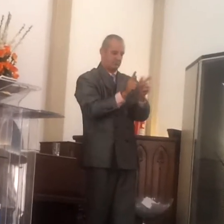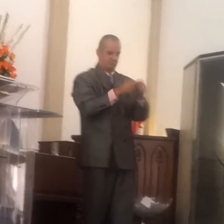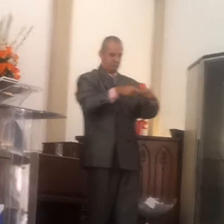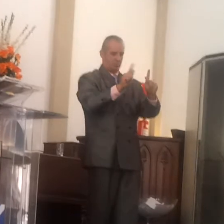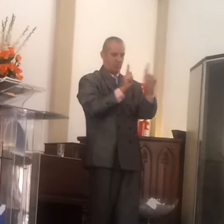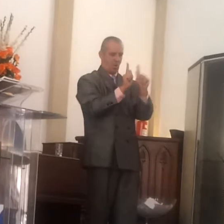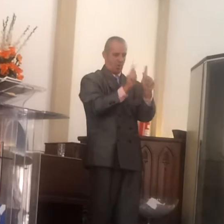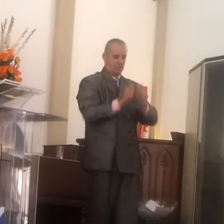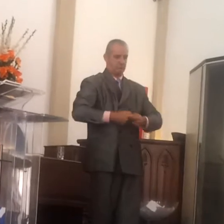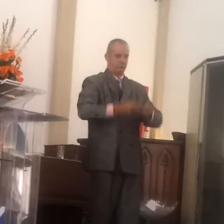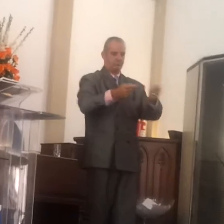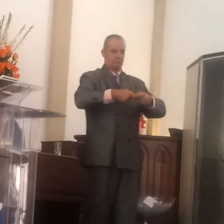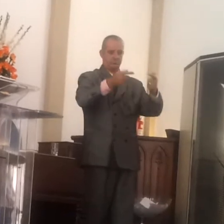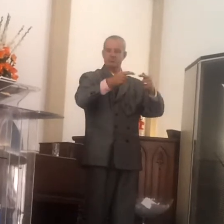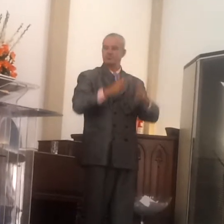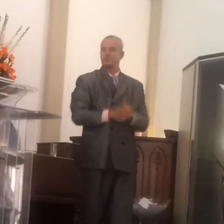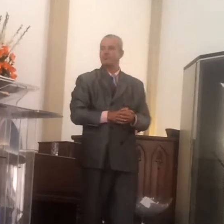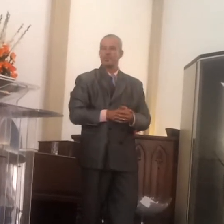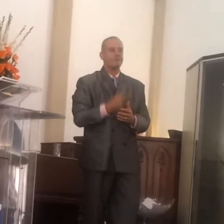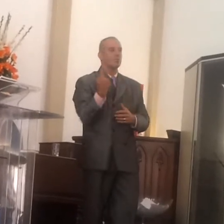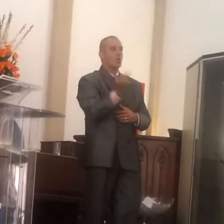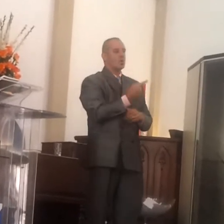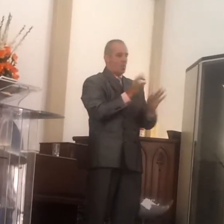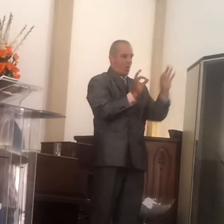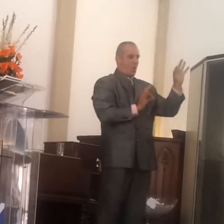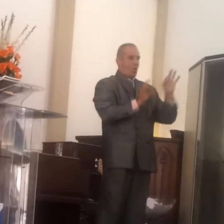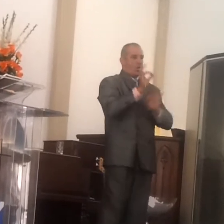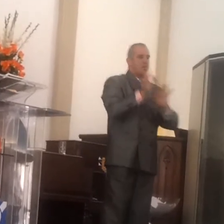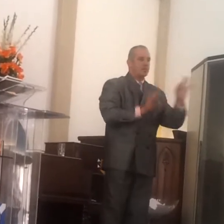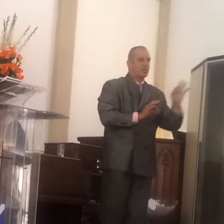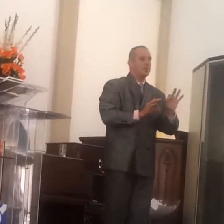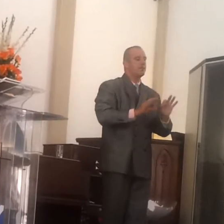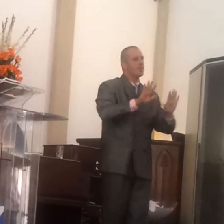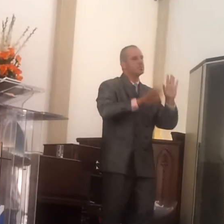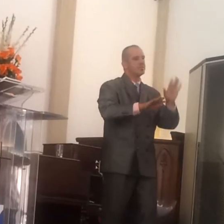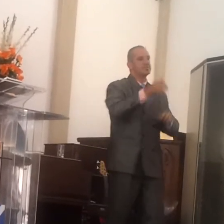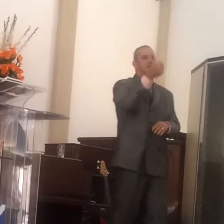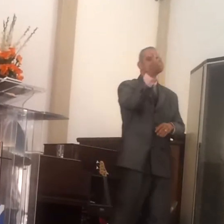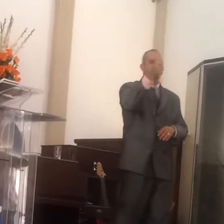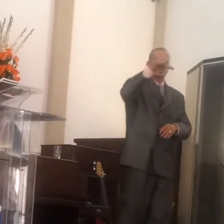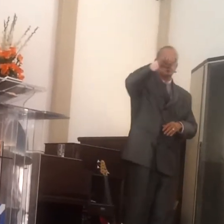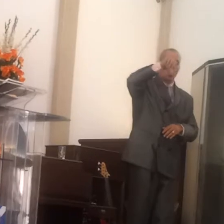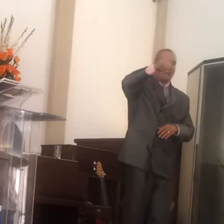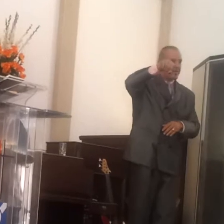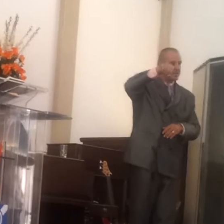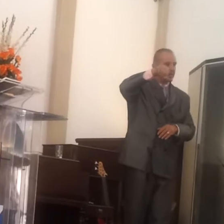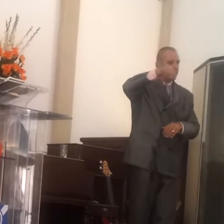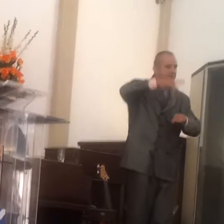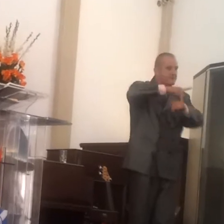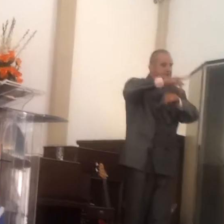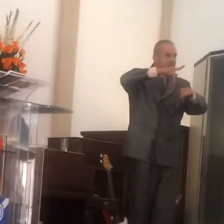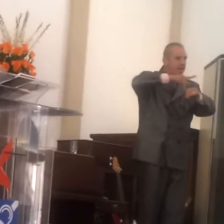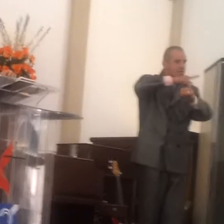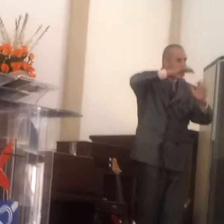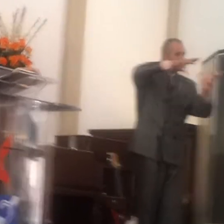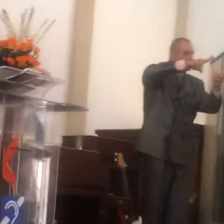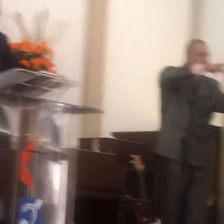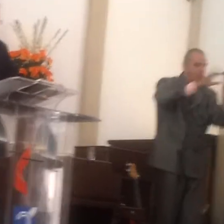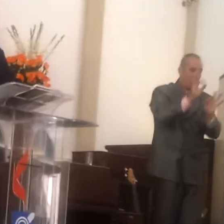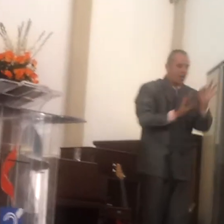tempo. Nós estamos organizados em mais de 190 países ao redor do mundo.